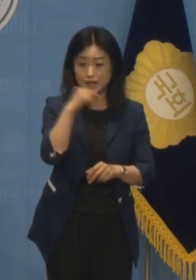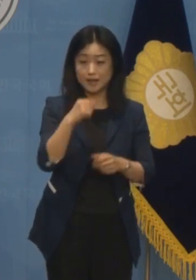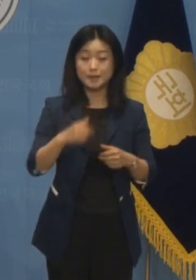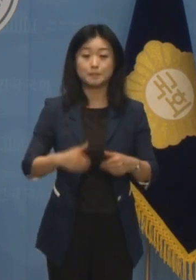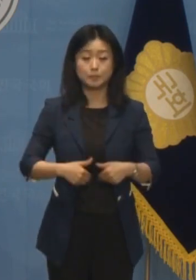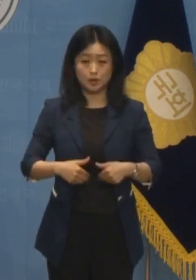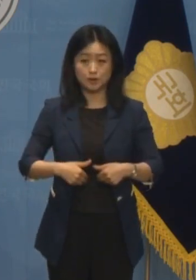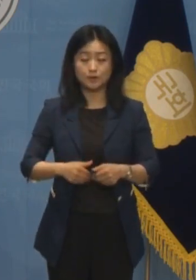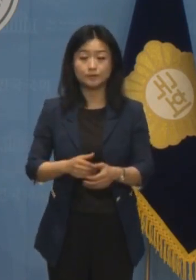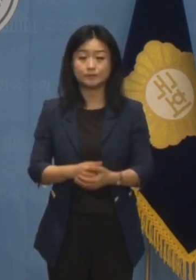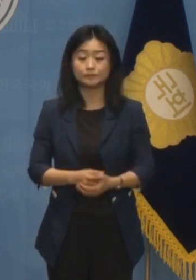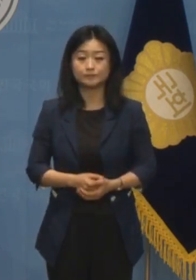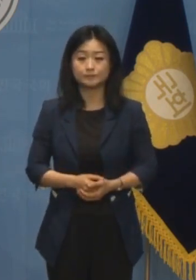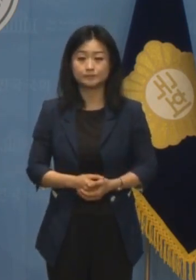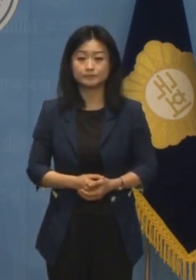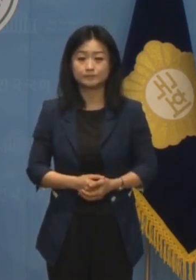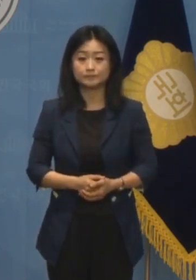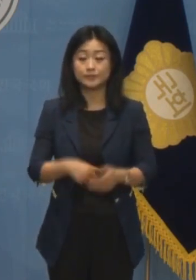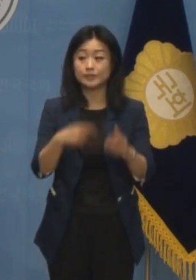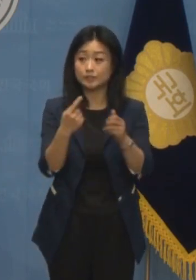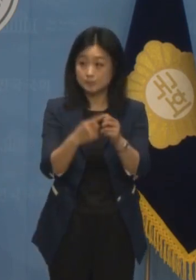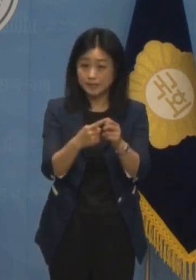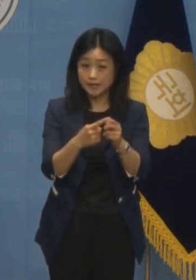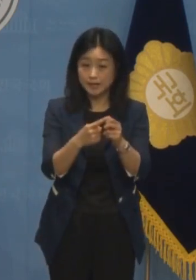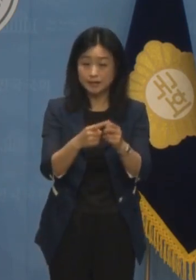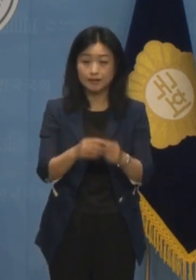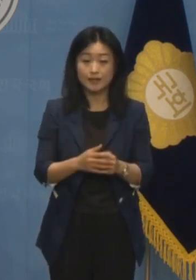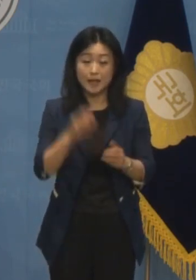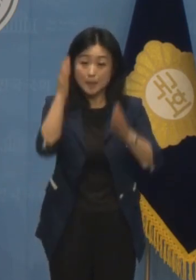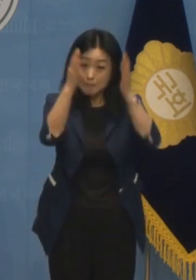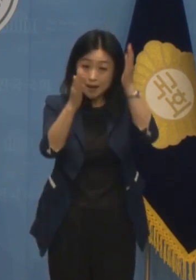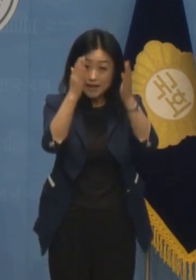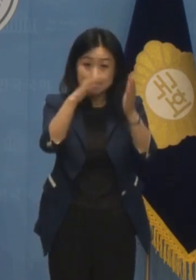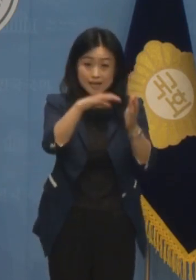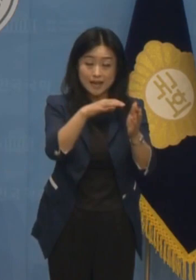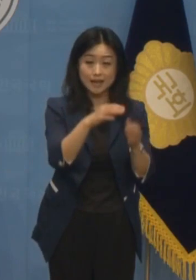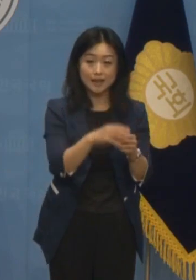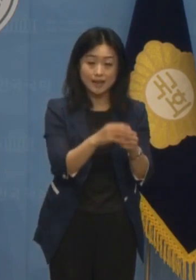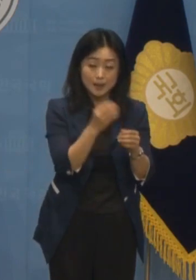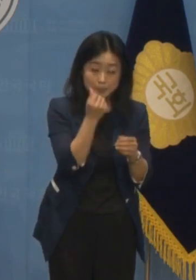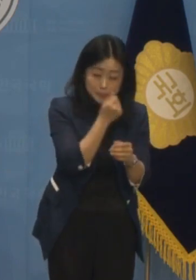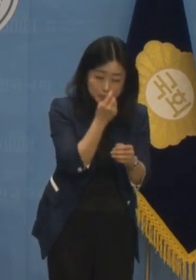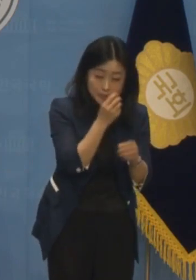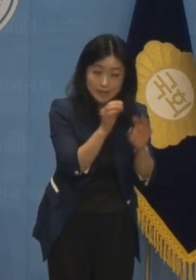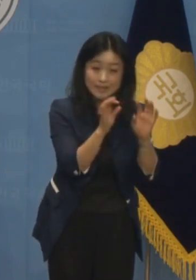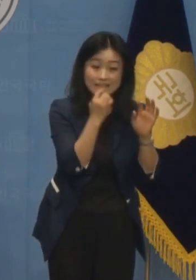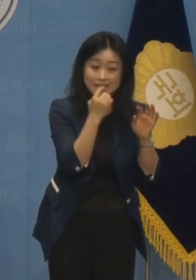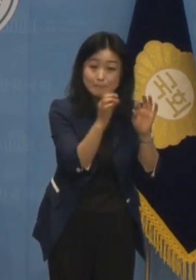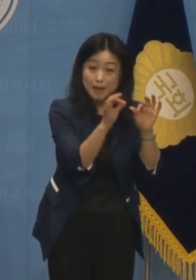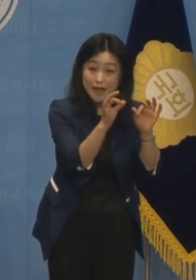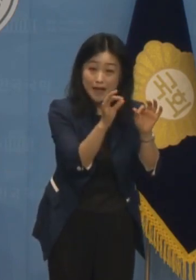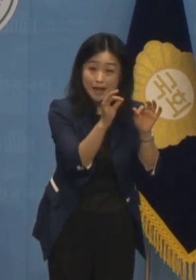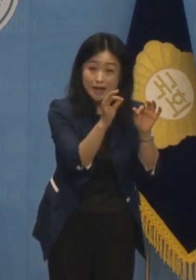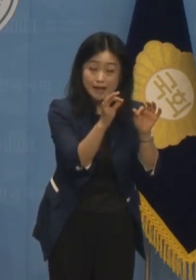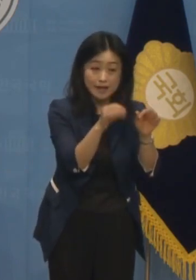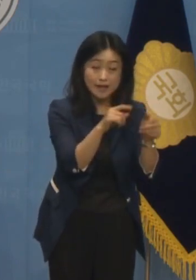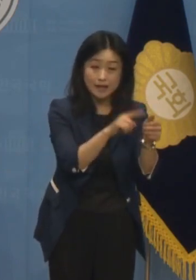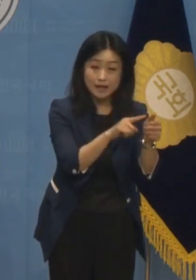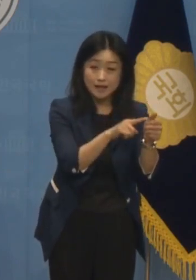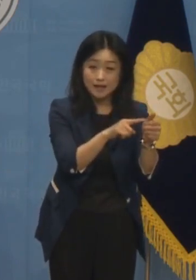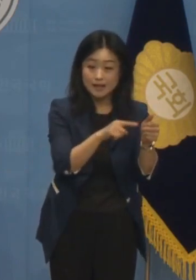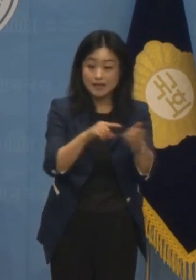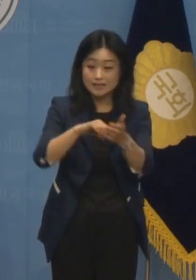해야 합니다 첫째 말레이시아에서 온 밀수 조직원이 진술한 세관 직원이